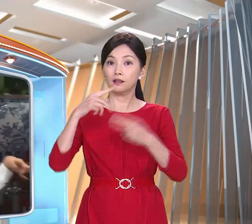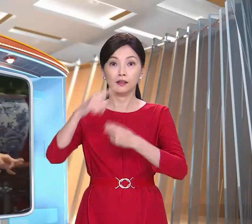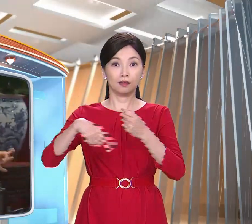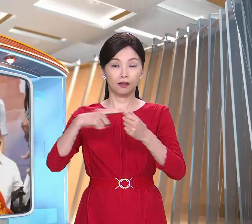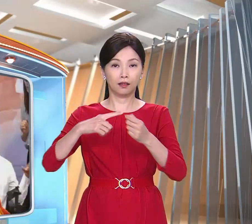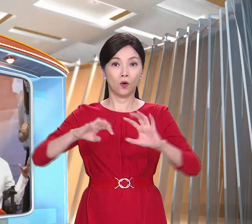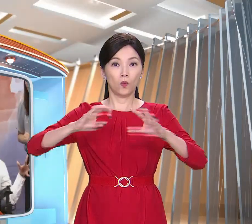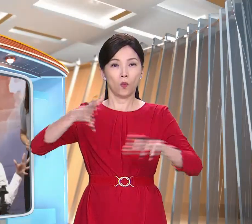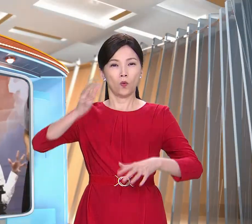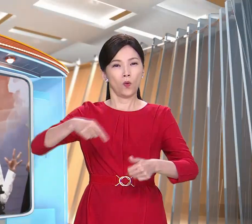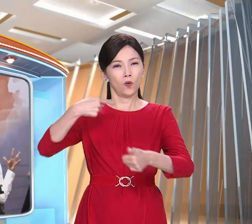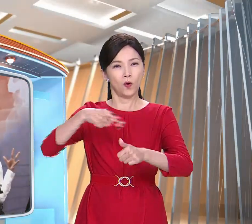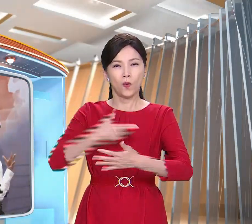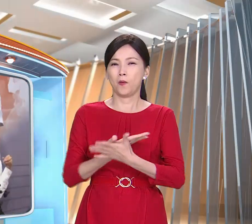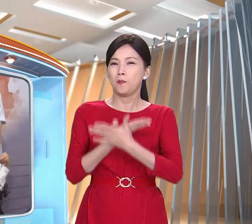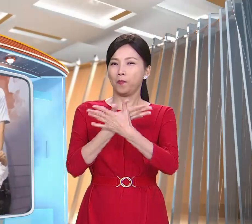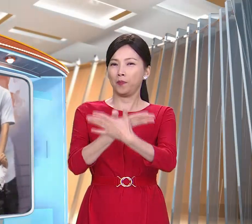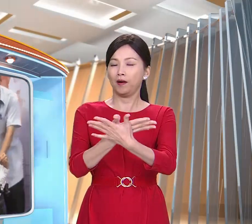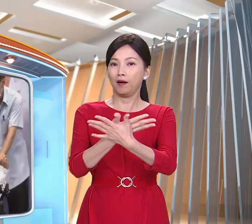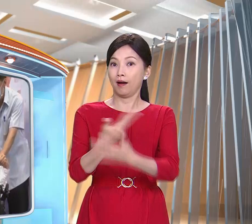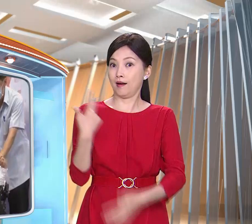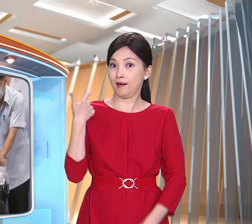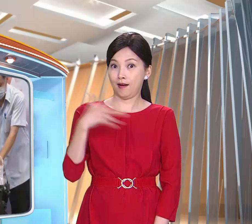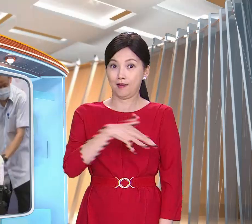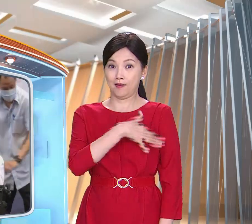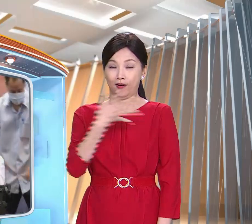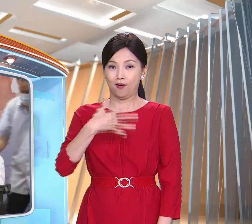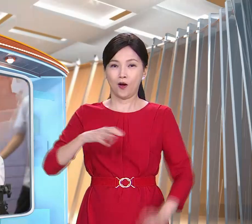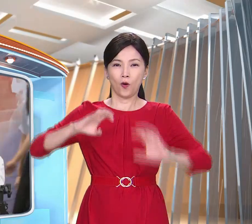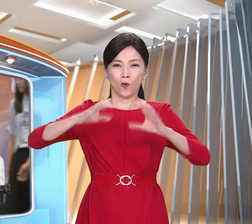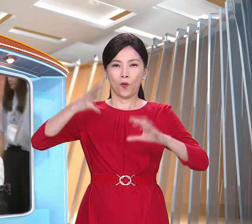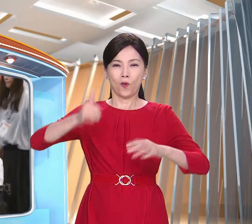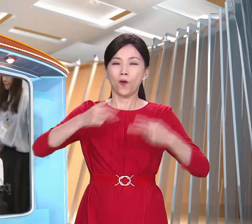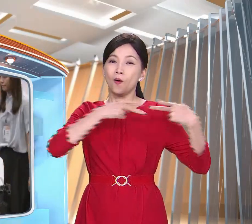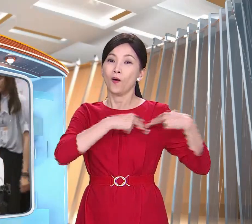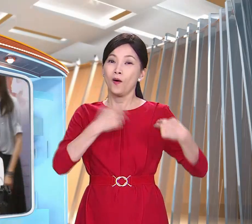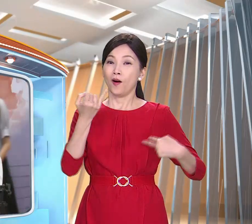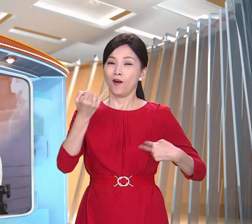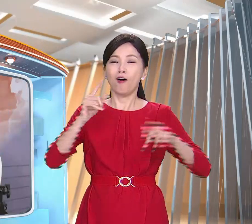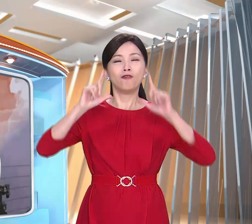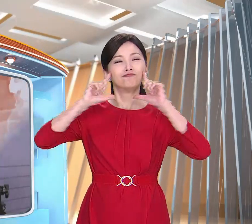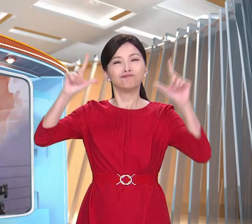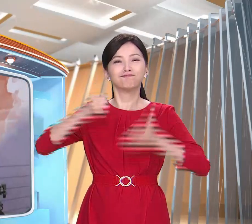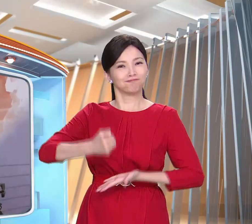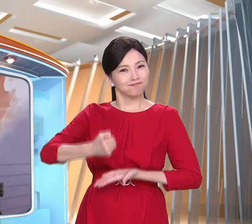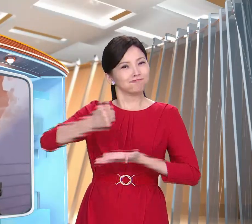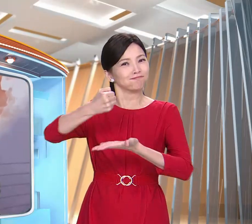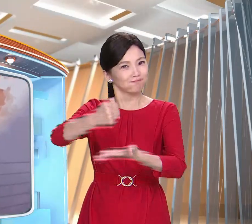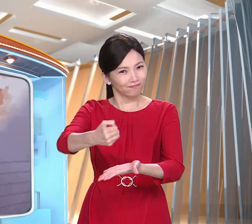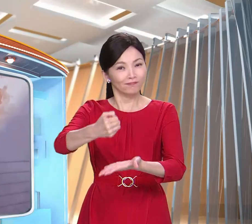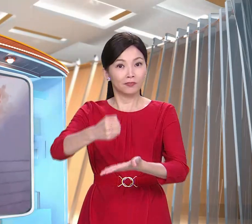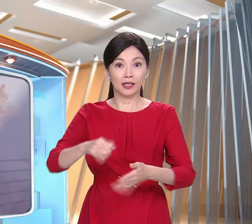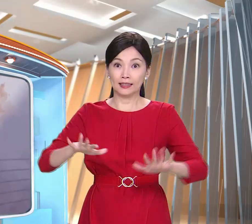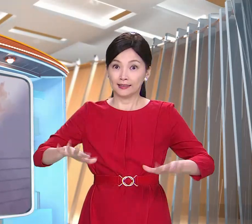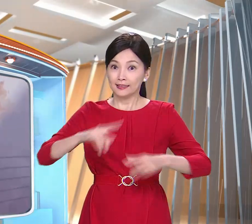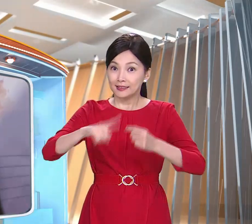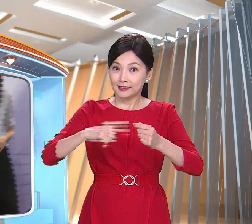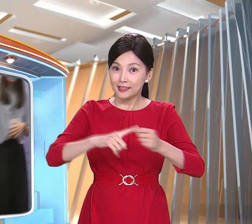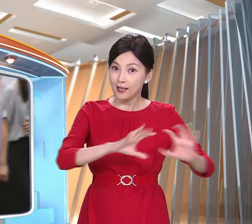2023年的总统教育奖，上周五由总统蔡英文来亲自颁奖。而今年在大